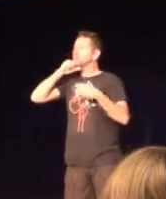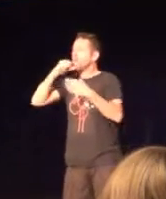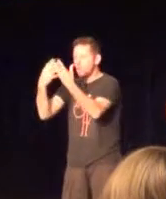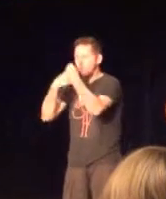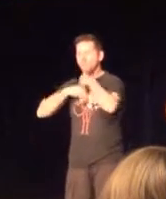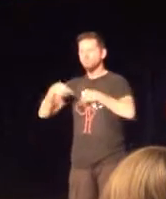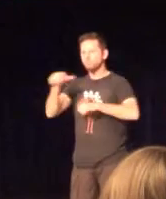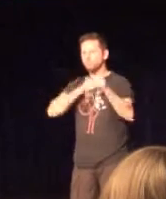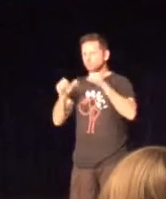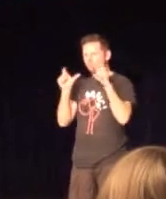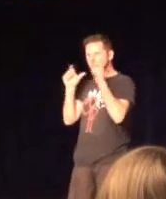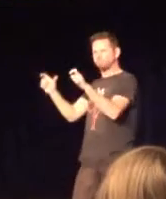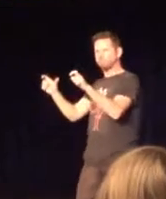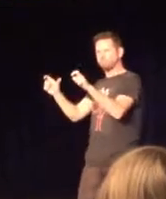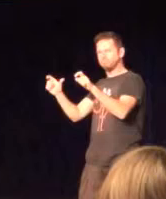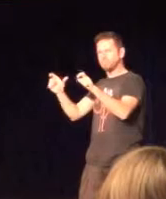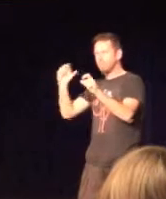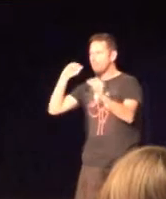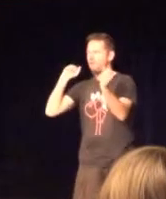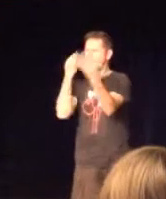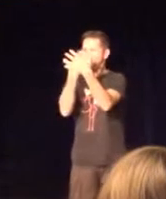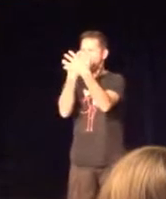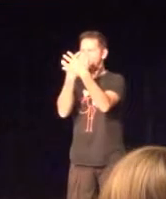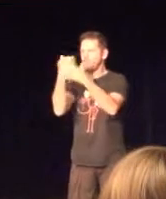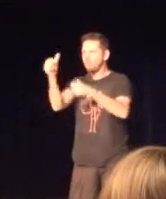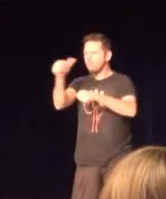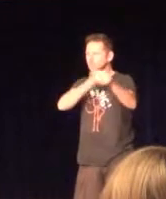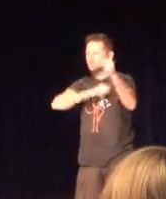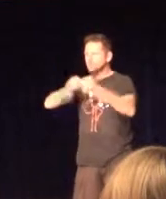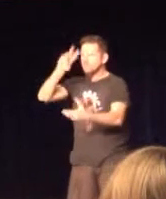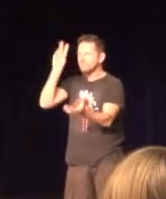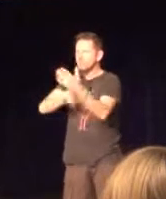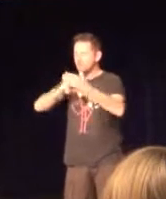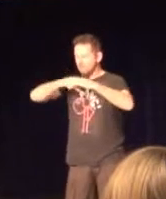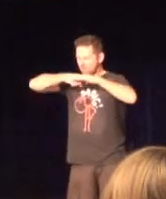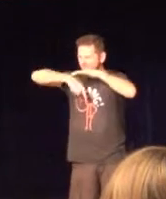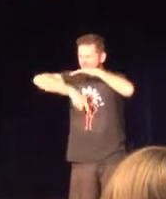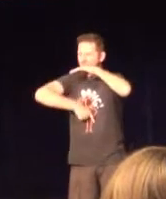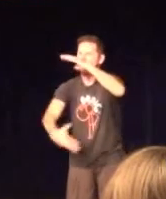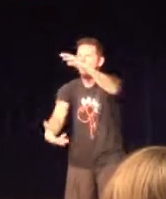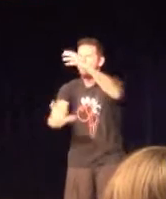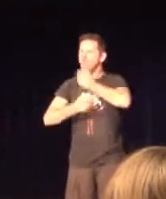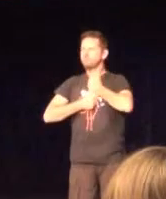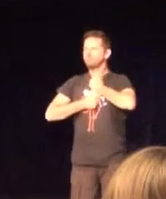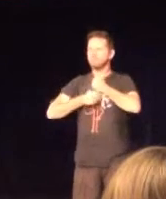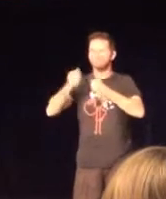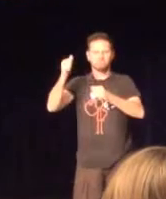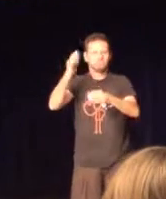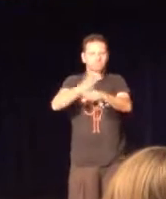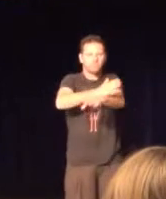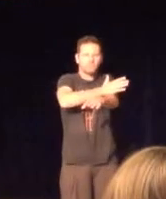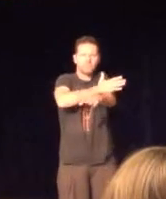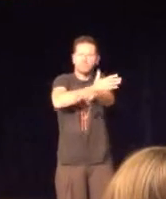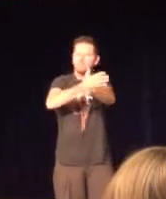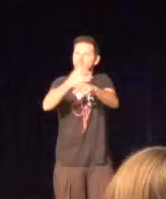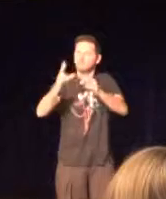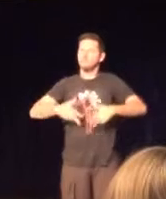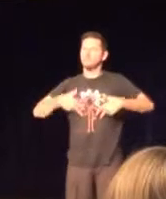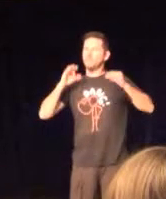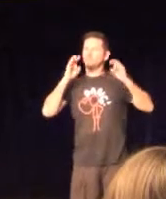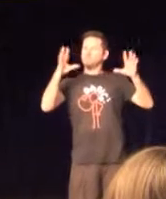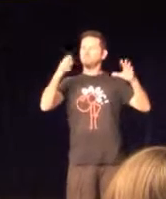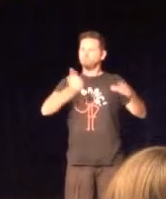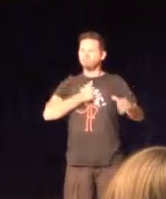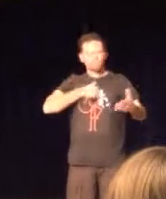Je n'accepterai l'inattendu que s'il n'est pas superflu, la vie. La vie est un poème que l'on écrit